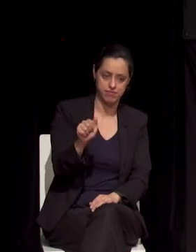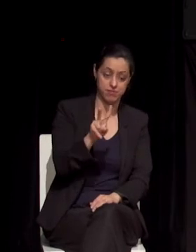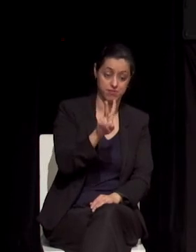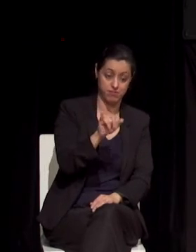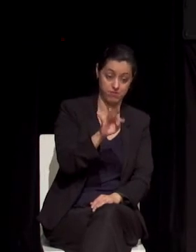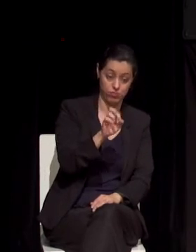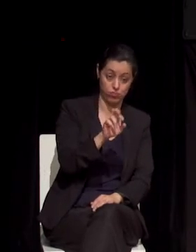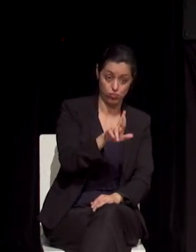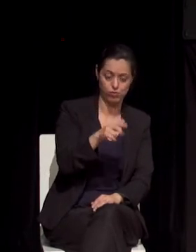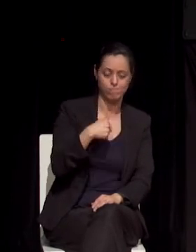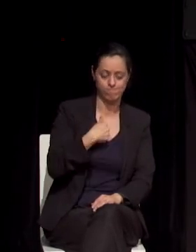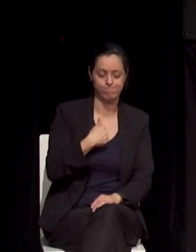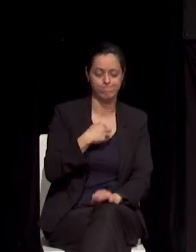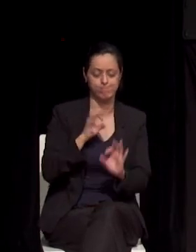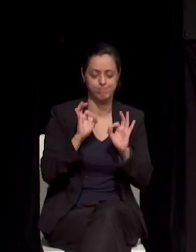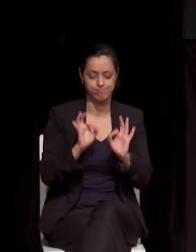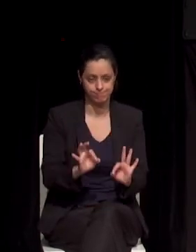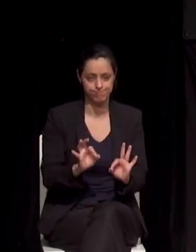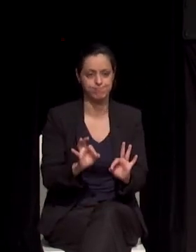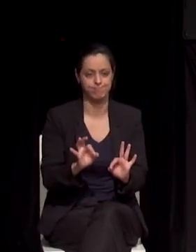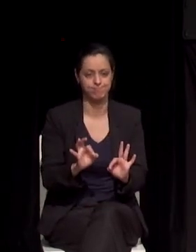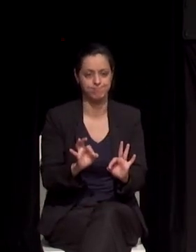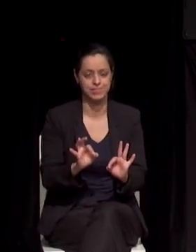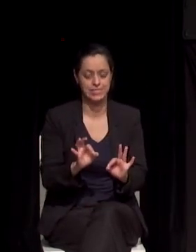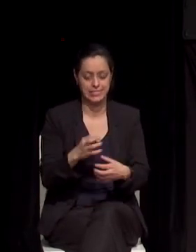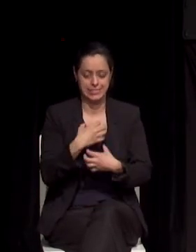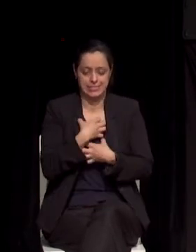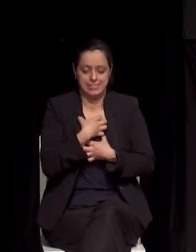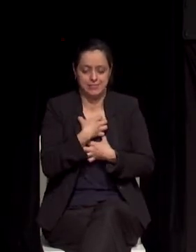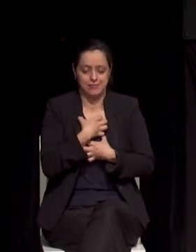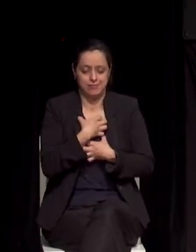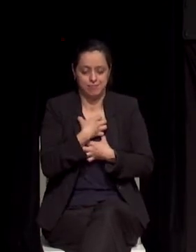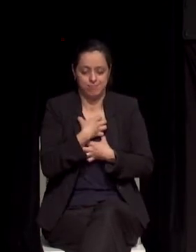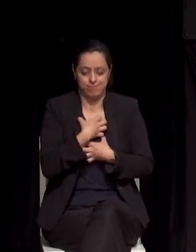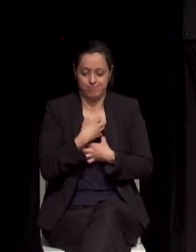realmente me sinto uma privilegiada,